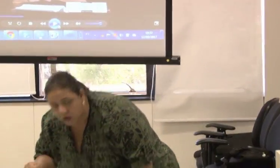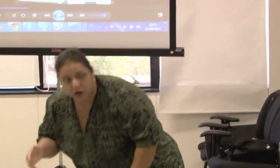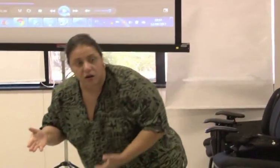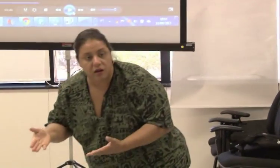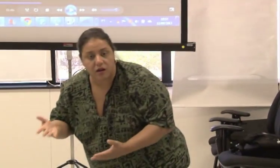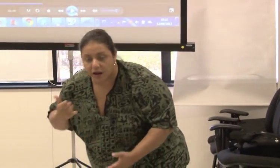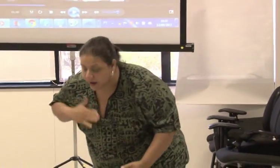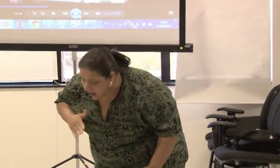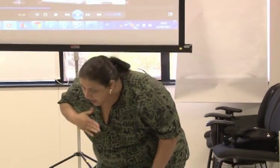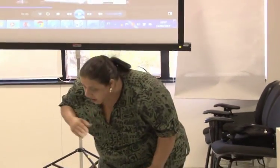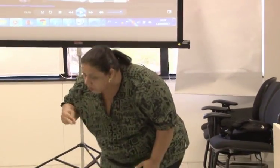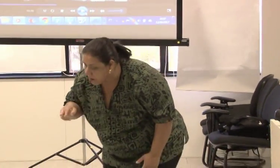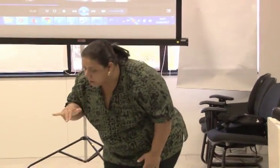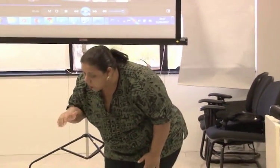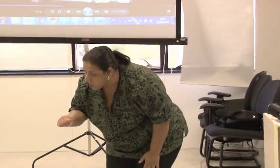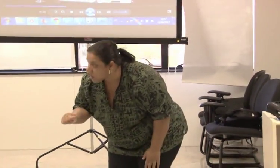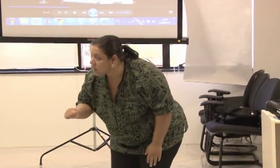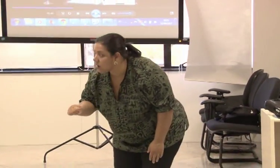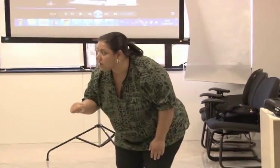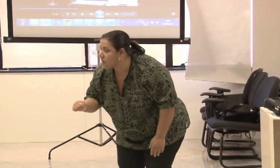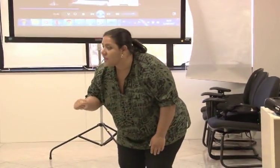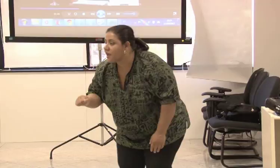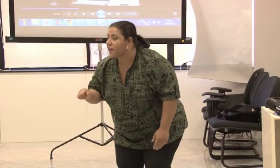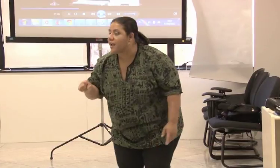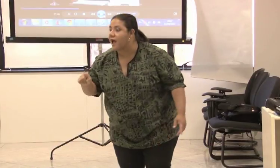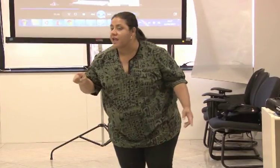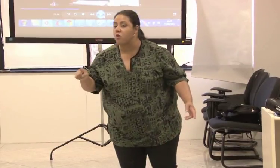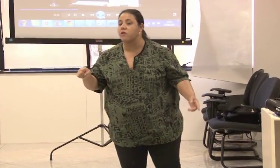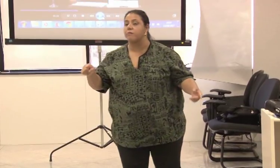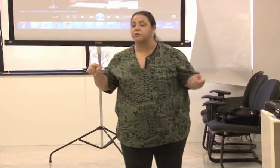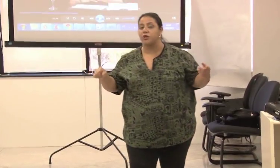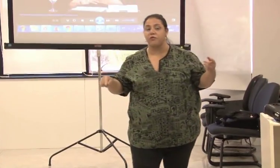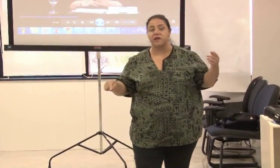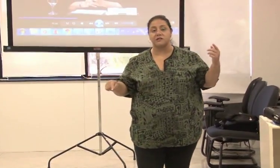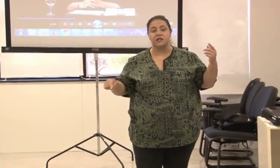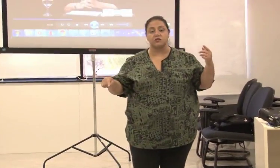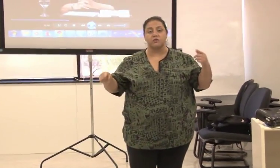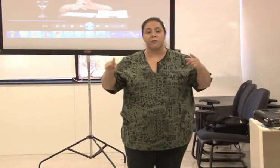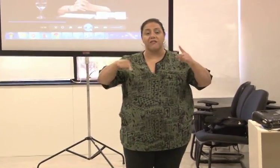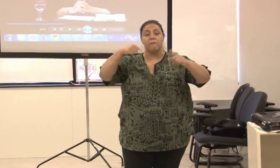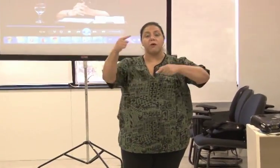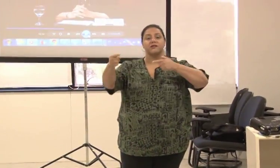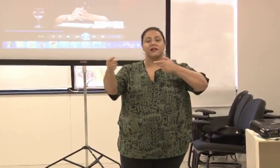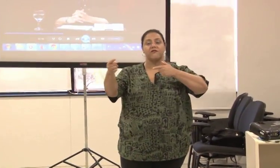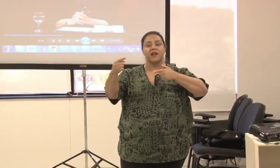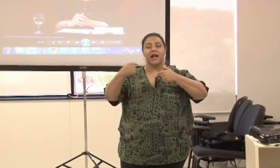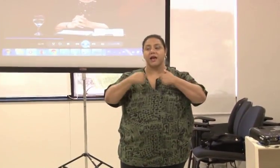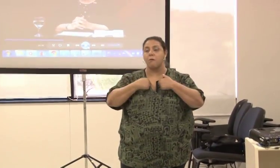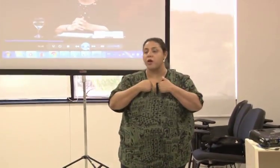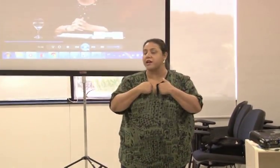Mônica. Calma, Mônica. E aí, quando a pessoa fez isso, para depois ela virar que a Mônica sou